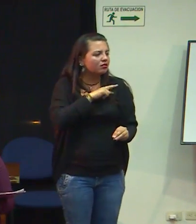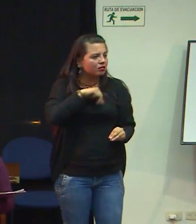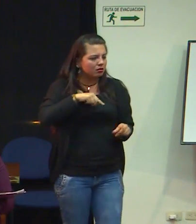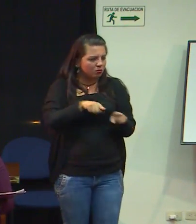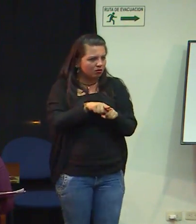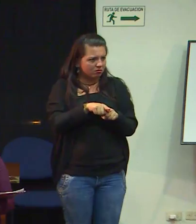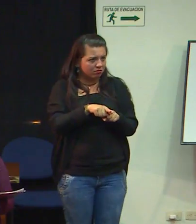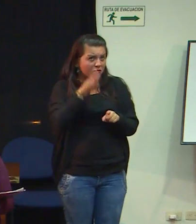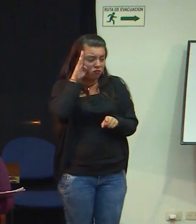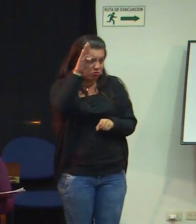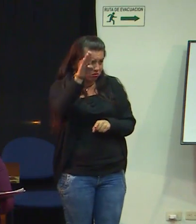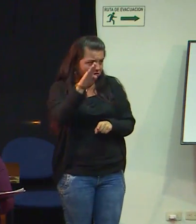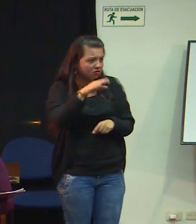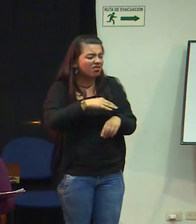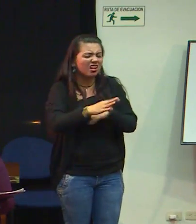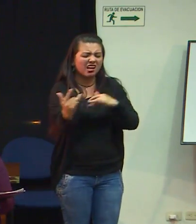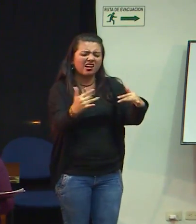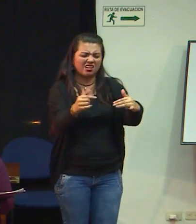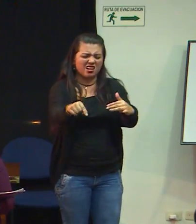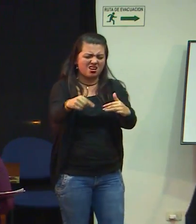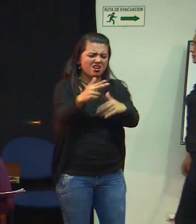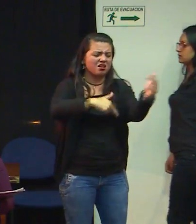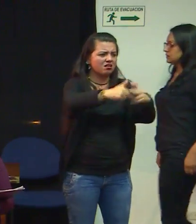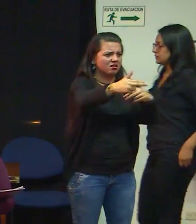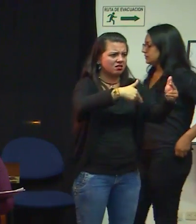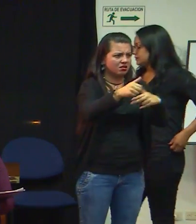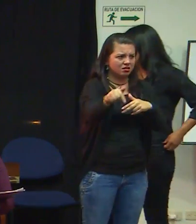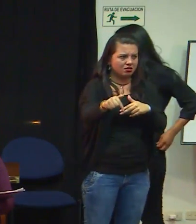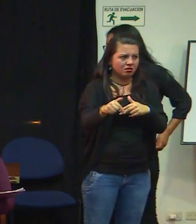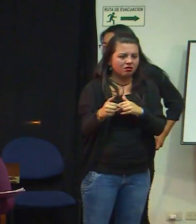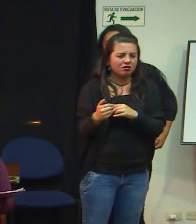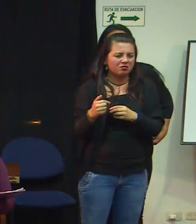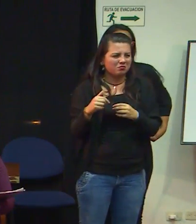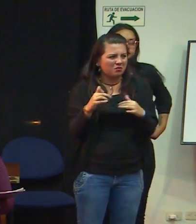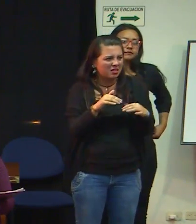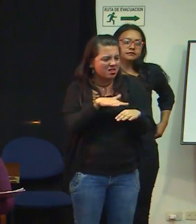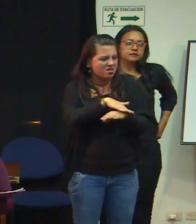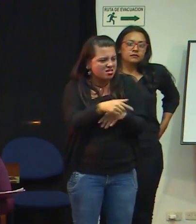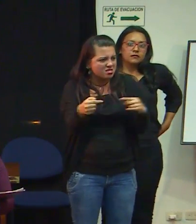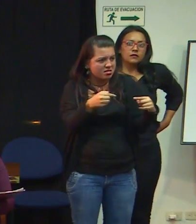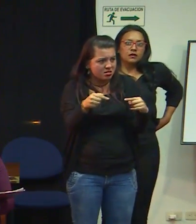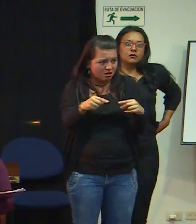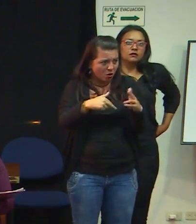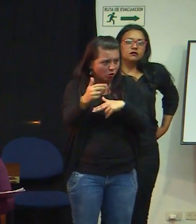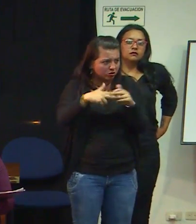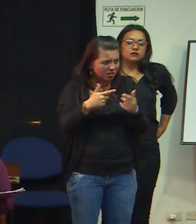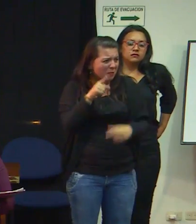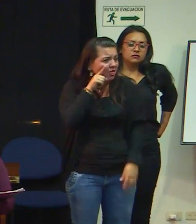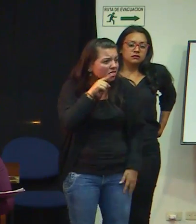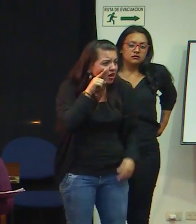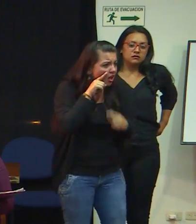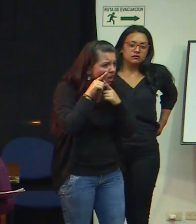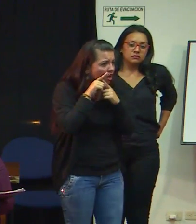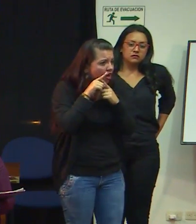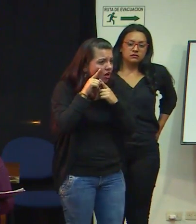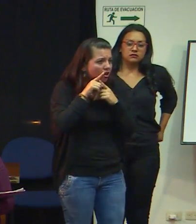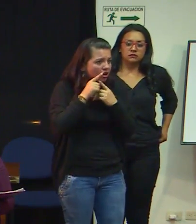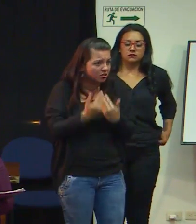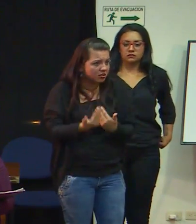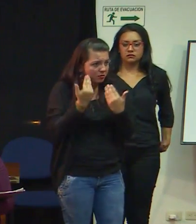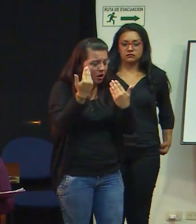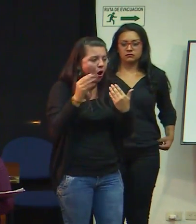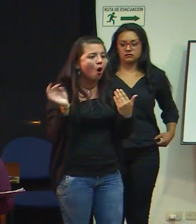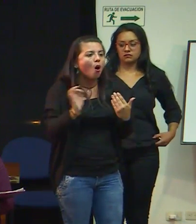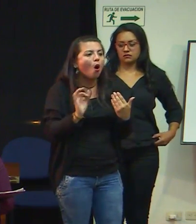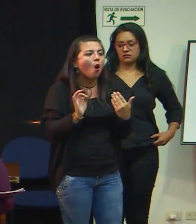lo construya desde la guerra, un futuro que se construya desde el conflicto, un futuro que se construya desde la mentira, o lo vemos desde